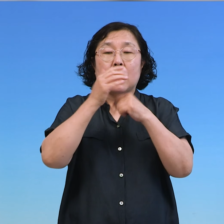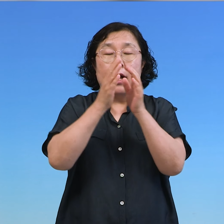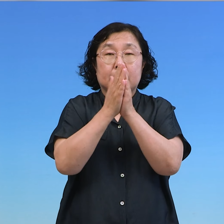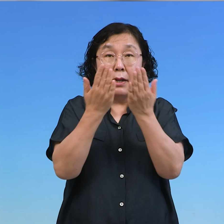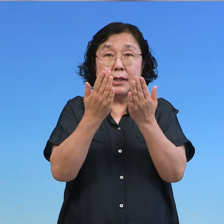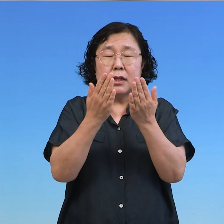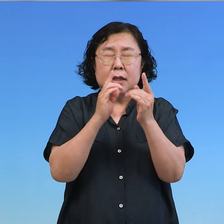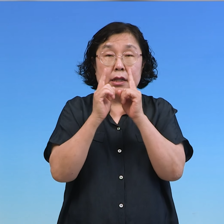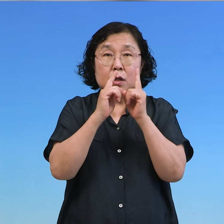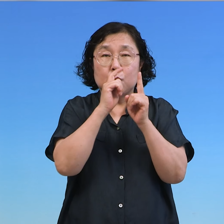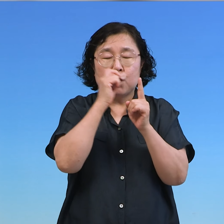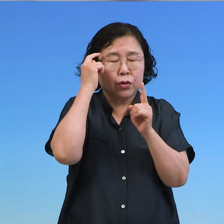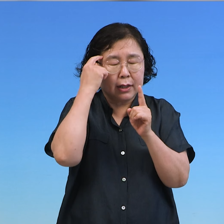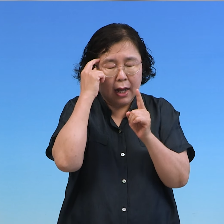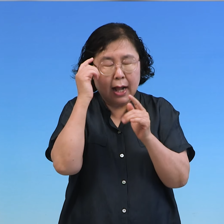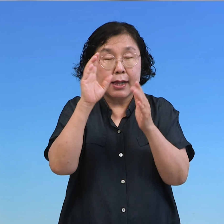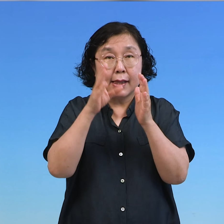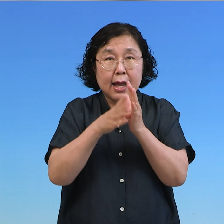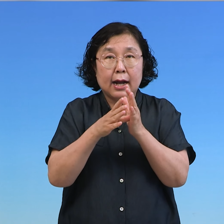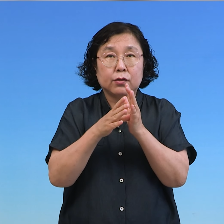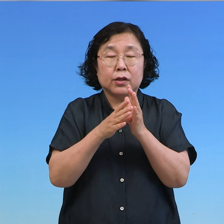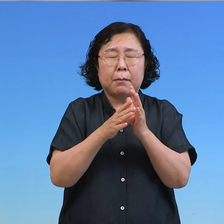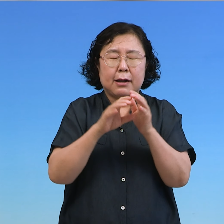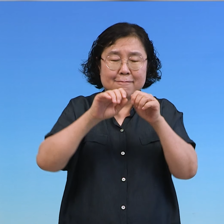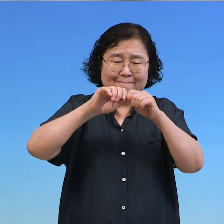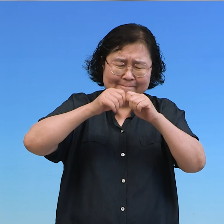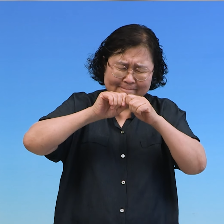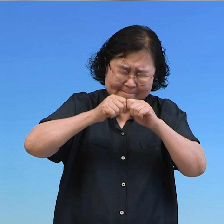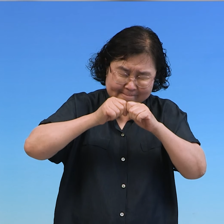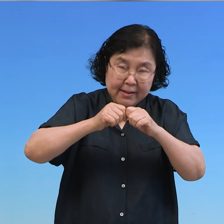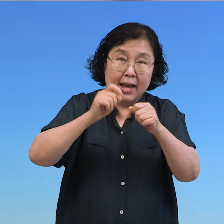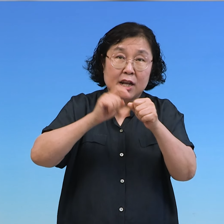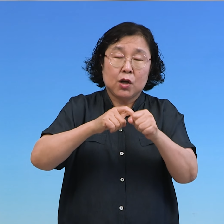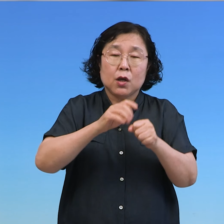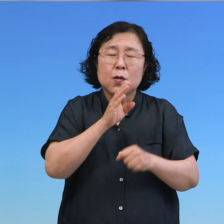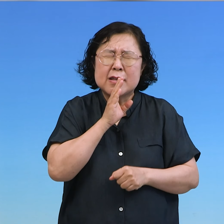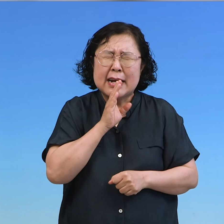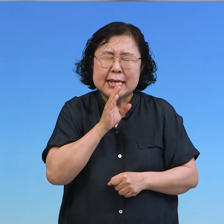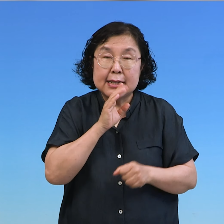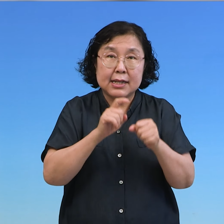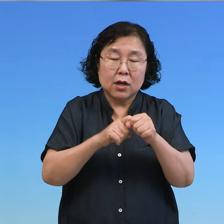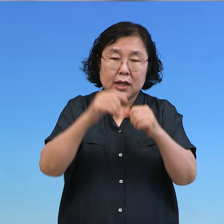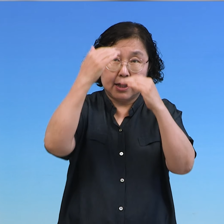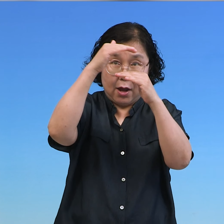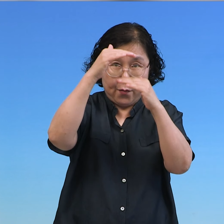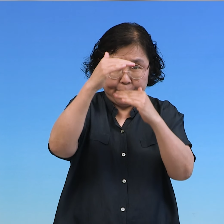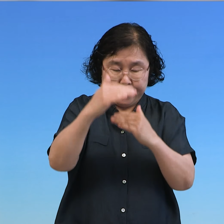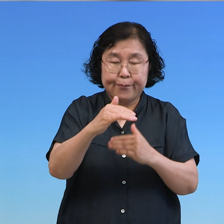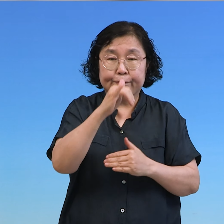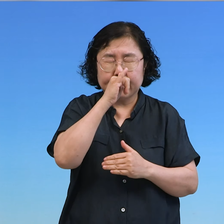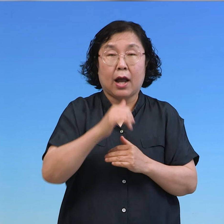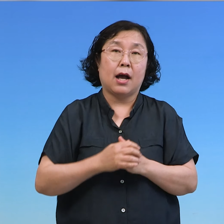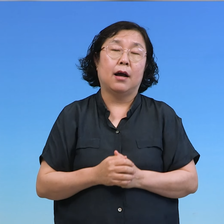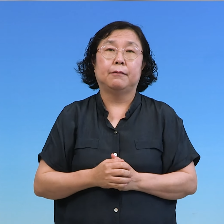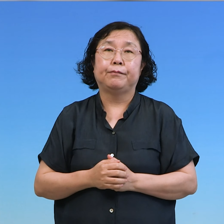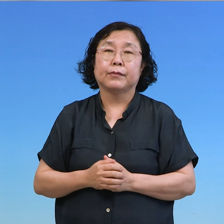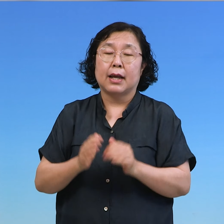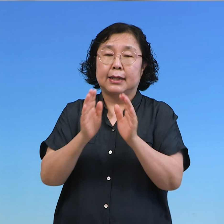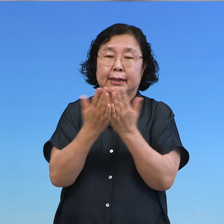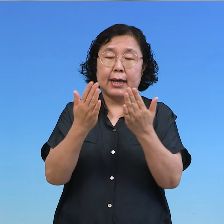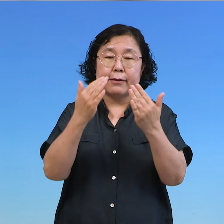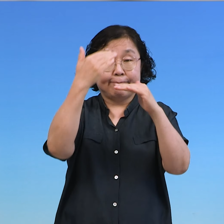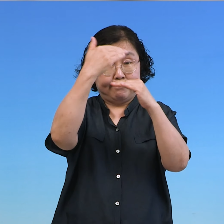묵상하는데 굉장히 실제적인 이런 또 구체적인 그런 내용들을 다루고 있는데요 이 책에 보면